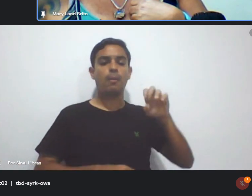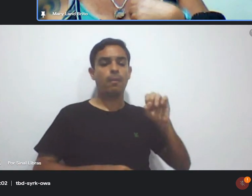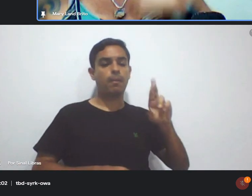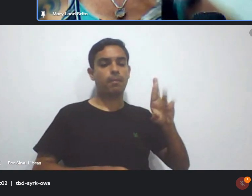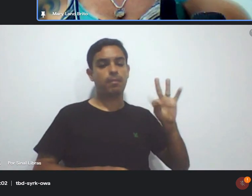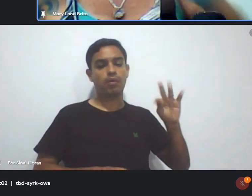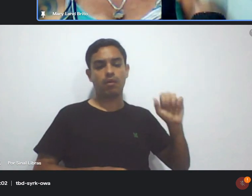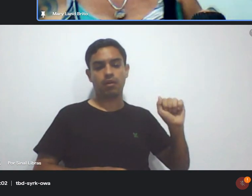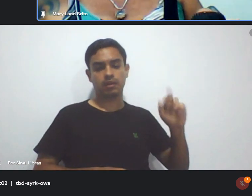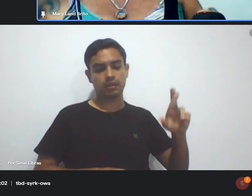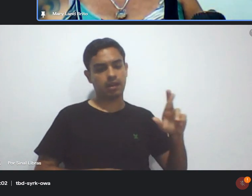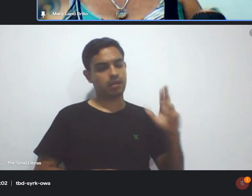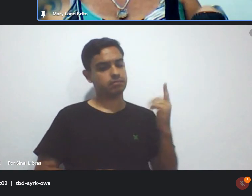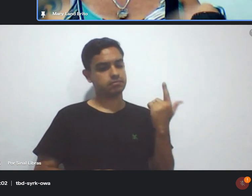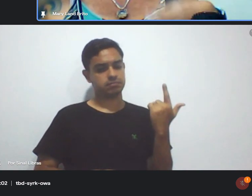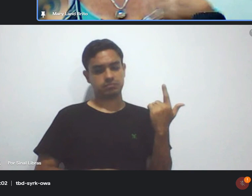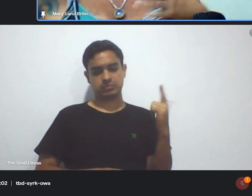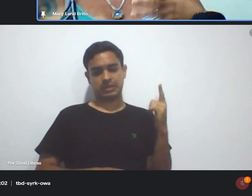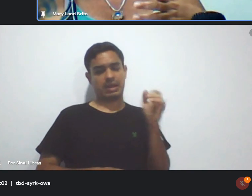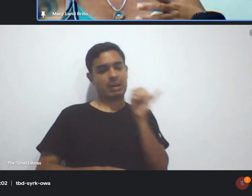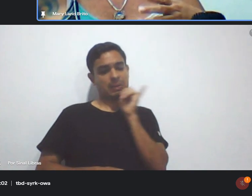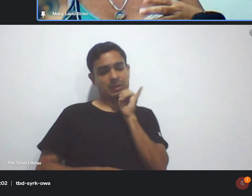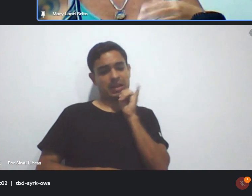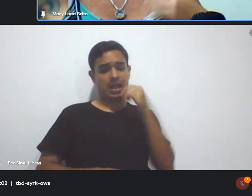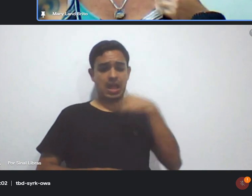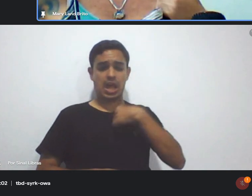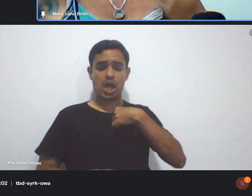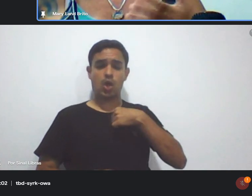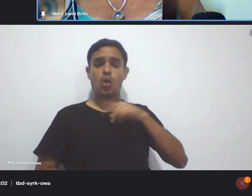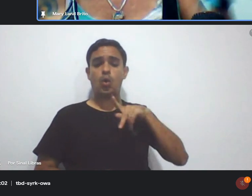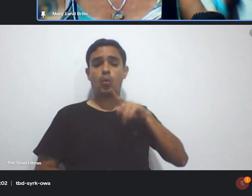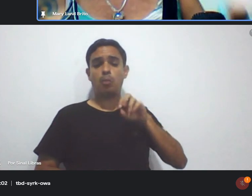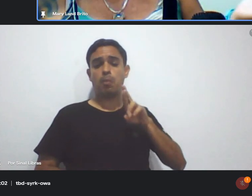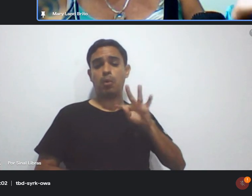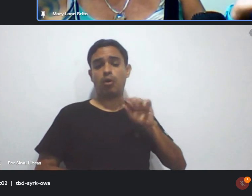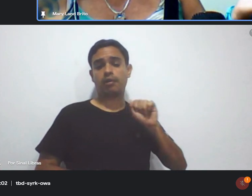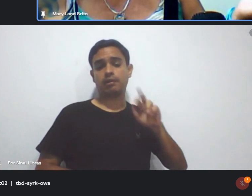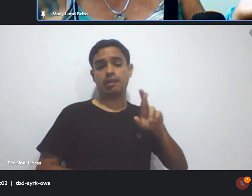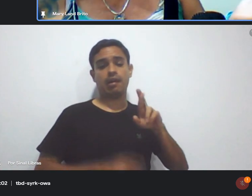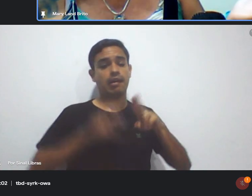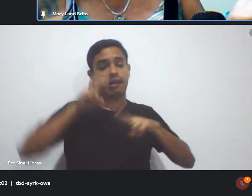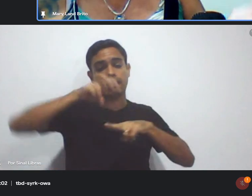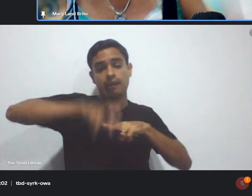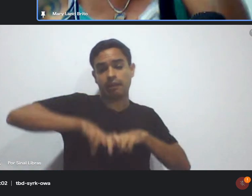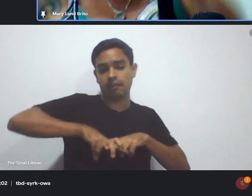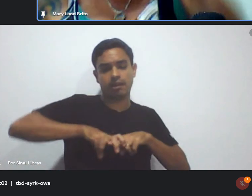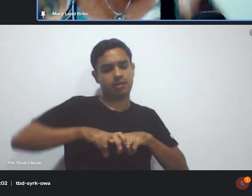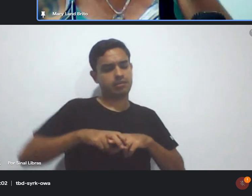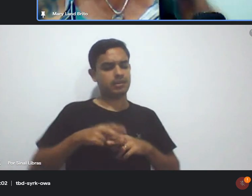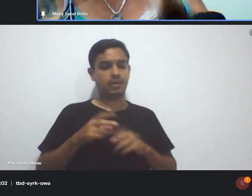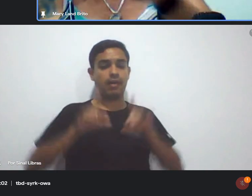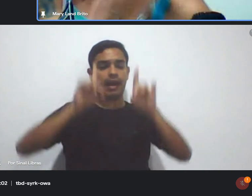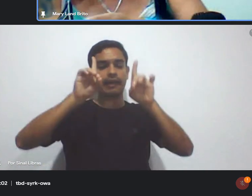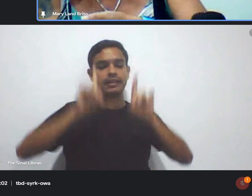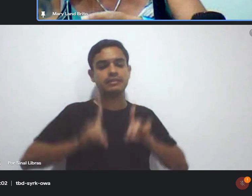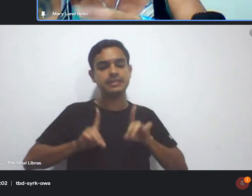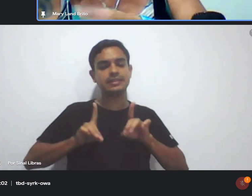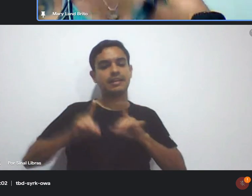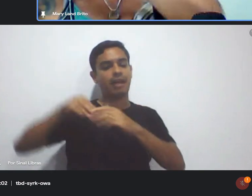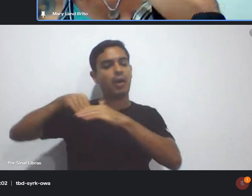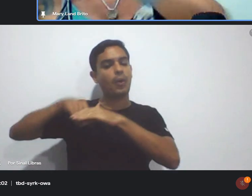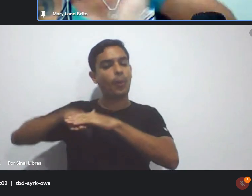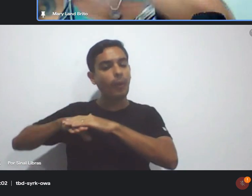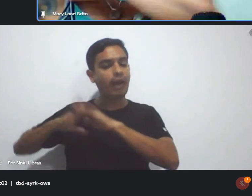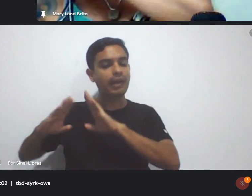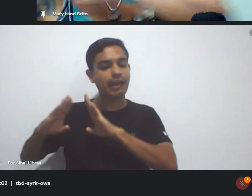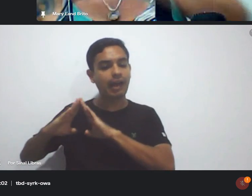possibilidade de deixar em casa. Tipo, eu vou portar a minha cadeira. E a deficiência, você não tem a possibilidade de deixar em casa. Ela está sempre com você. Aí